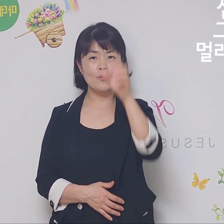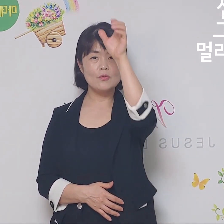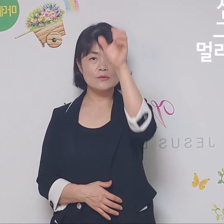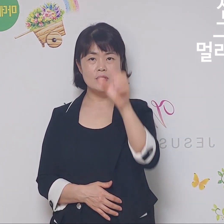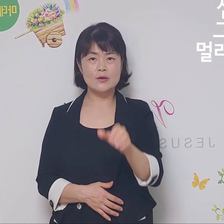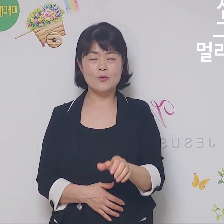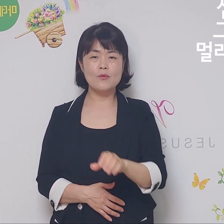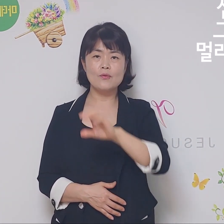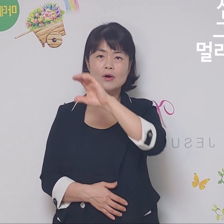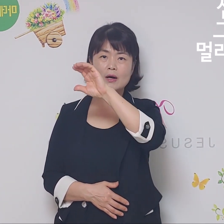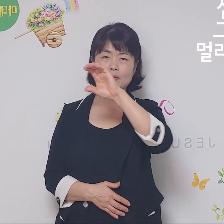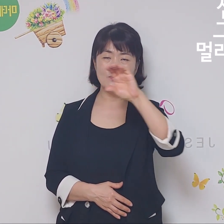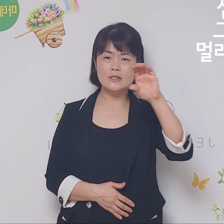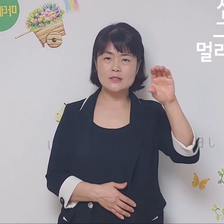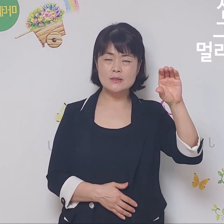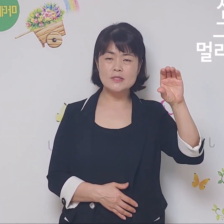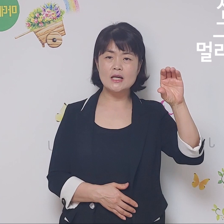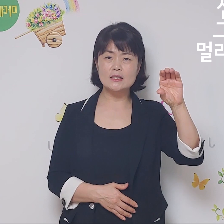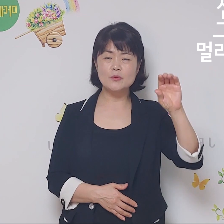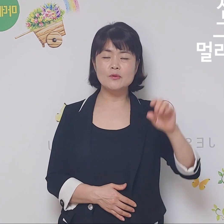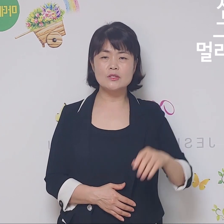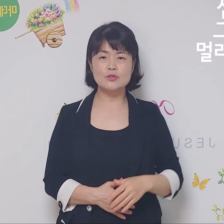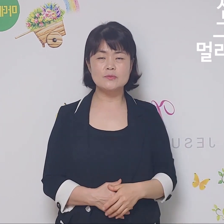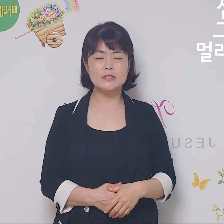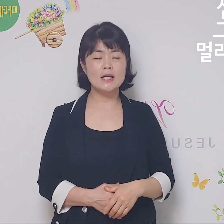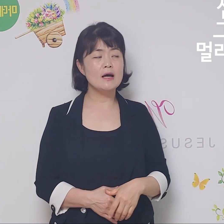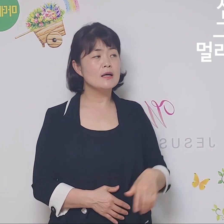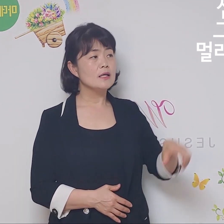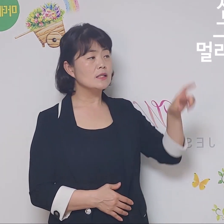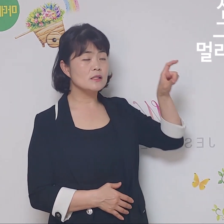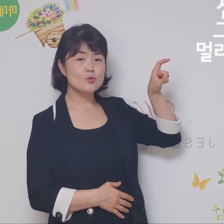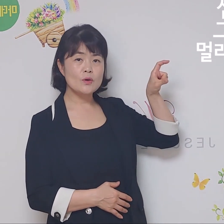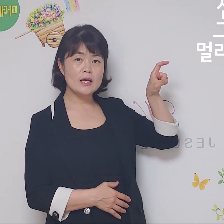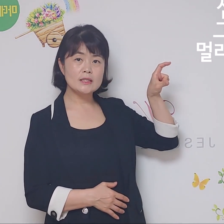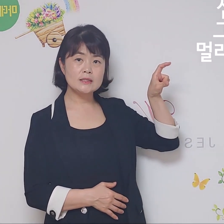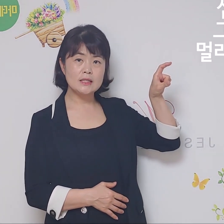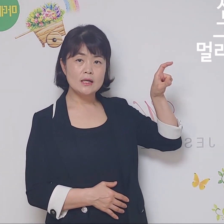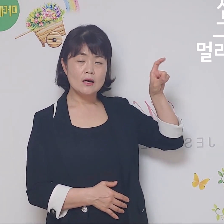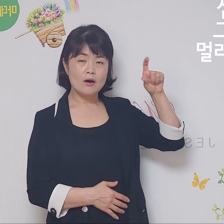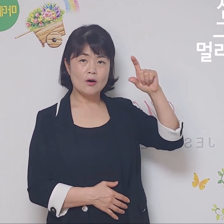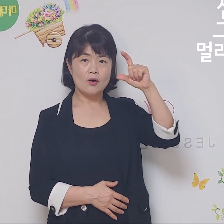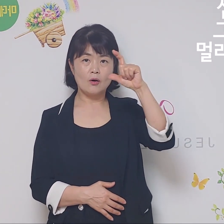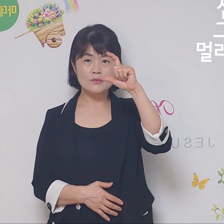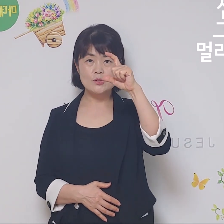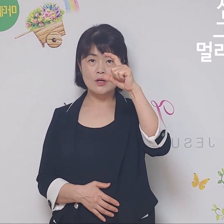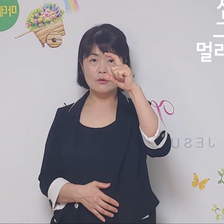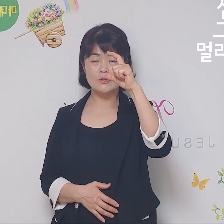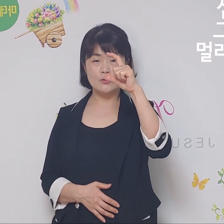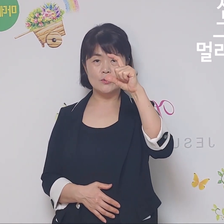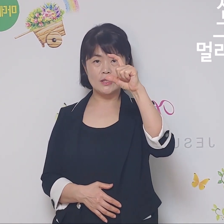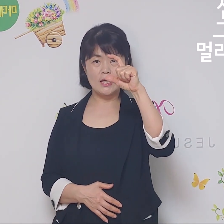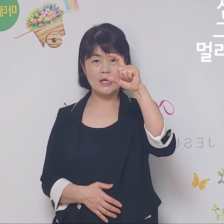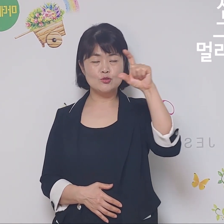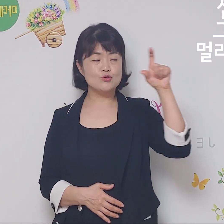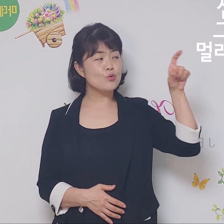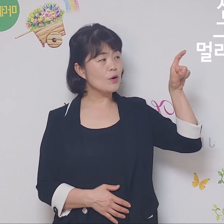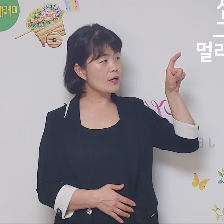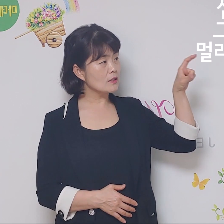되고 세로, 가로 해서 십자가를 표현해 주십니다. 이때 손가락을 엄지와 검지로 이렇게 두 손가락을